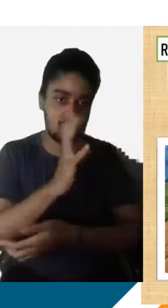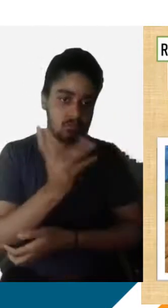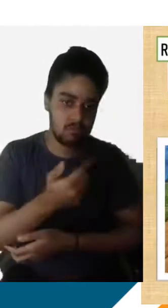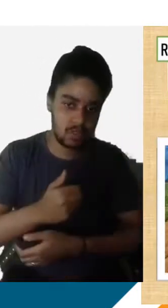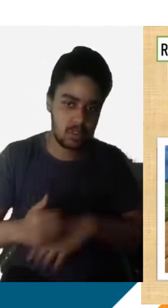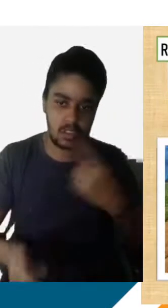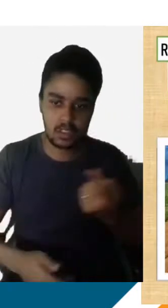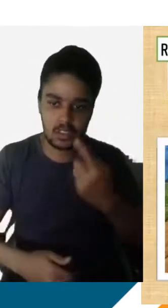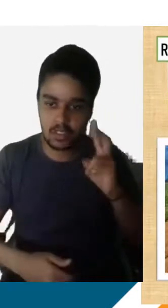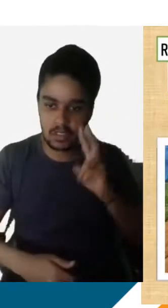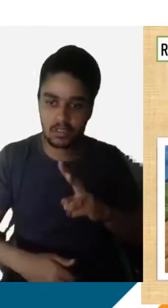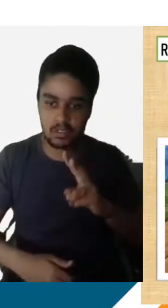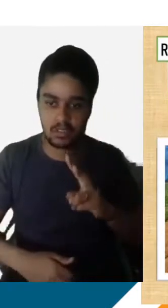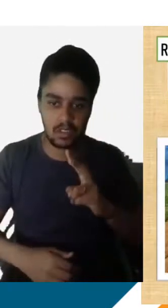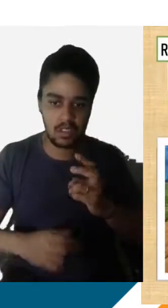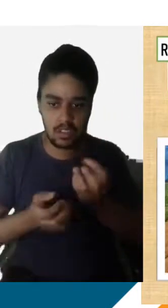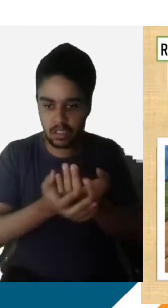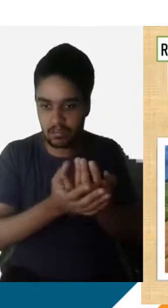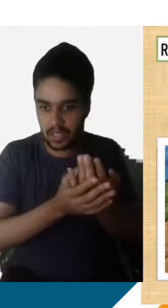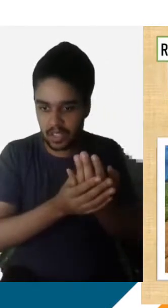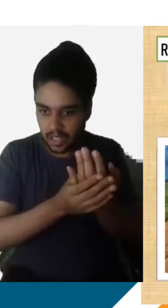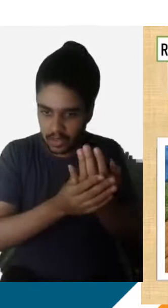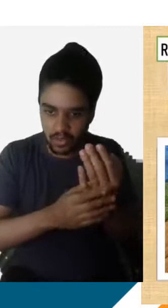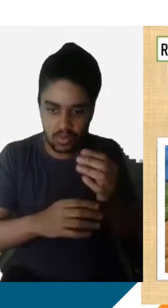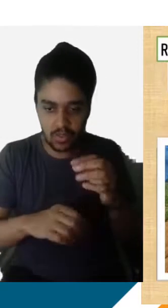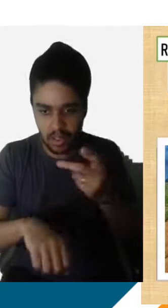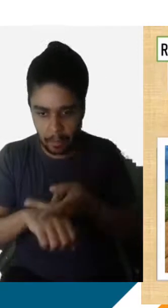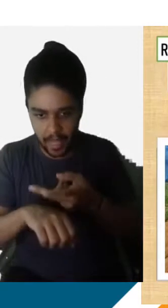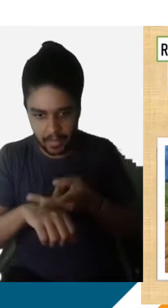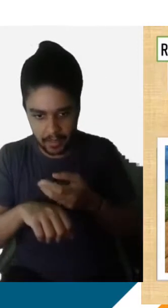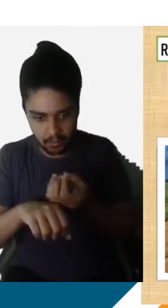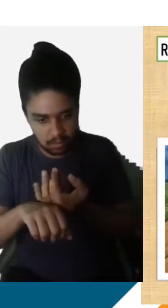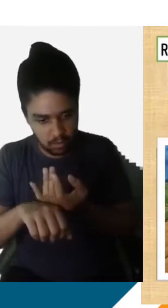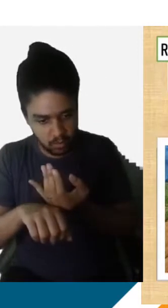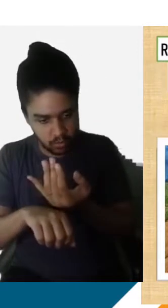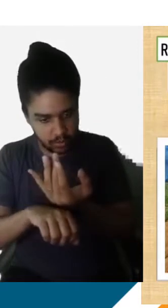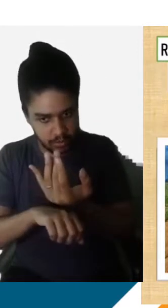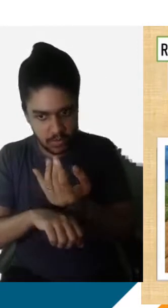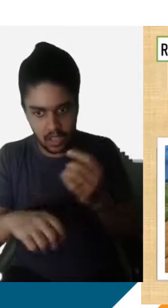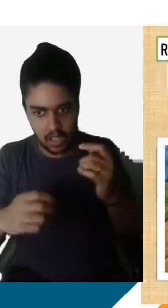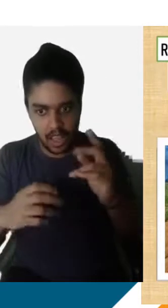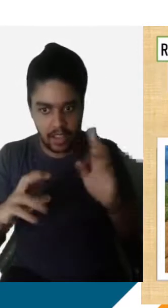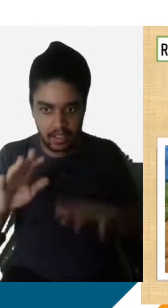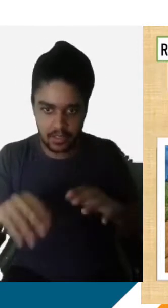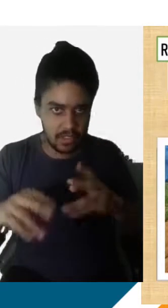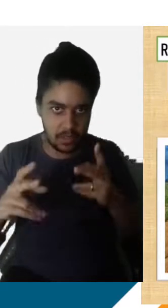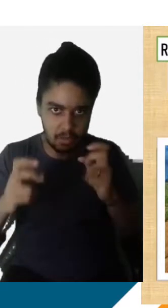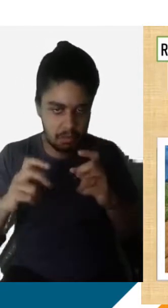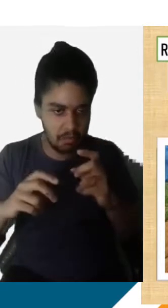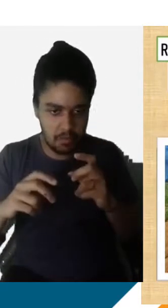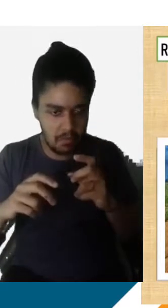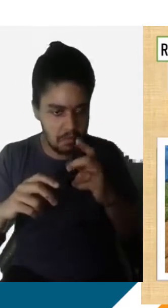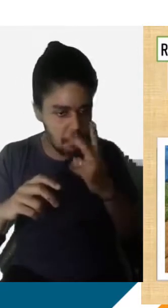vegetação. Quando a gente vê aquele matinho na rocha, aquela vegetação colonizando na rocha, pode até não